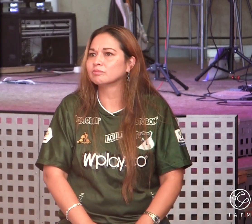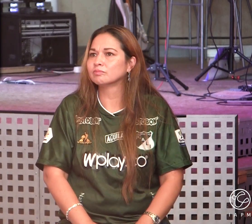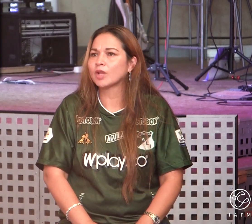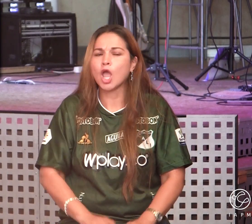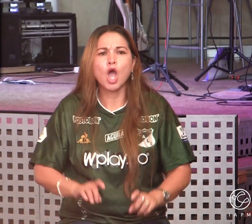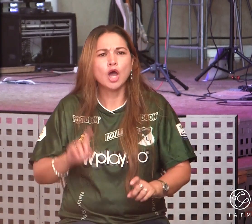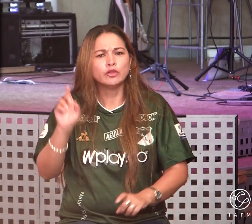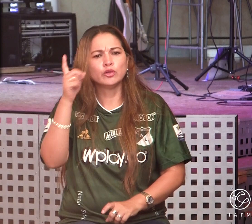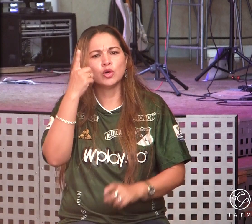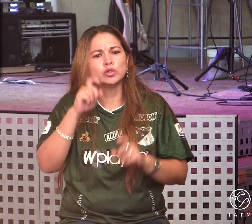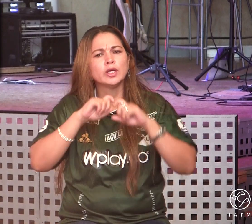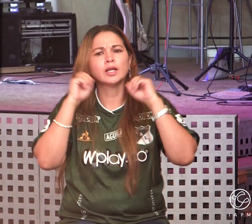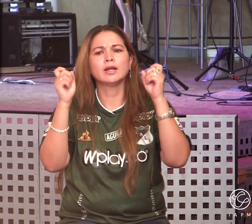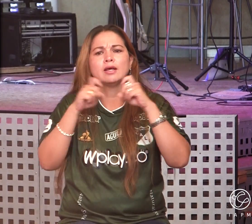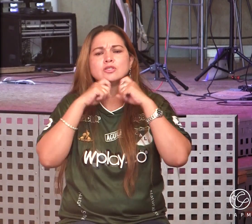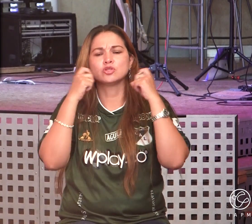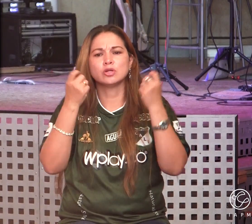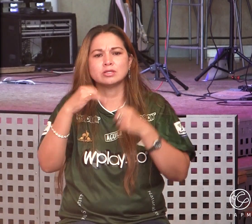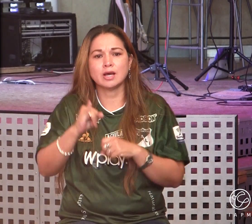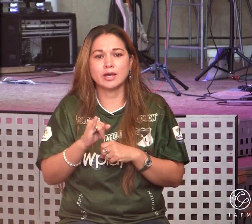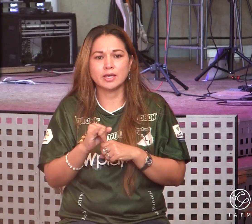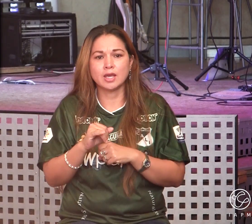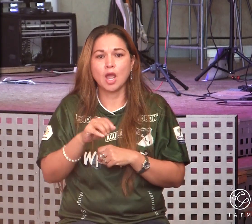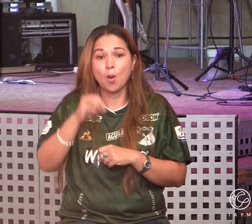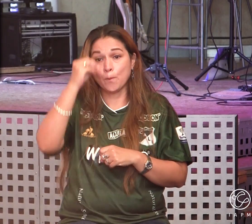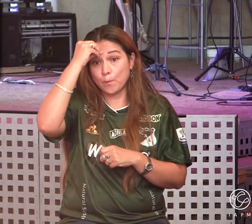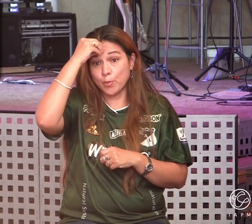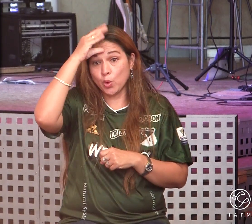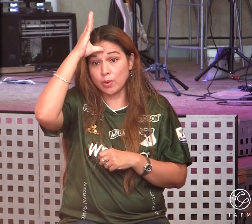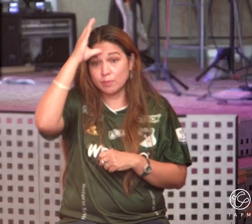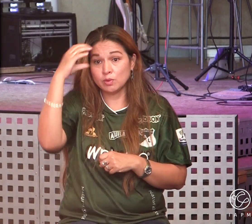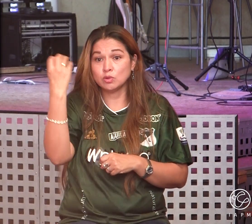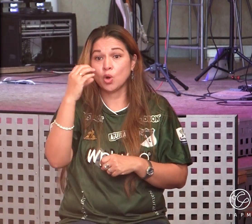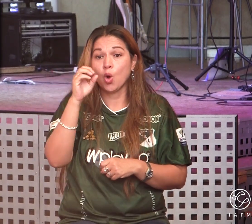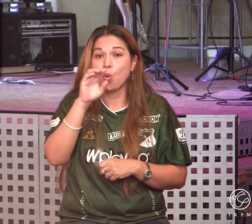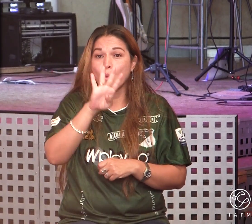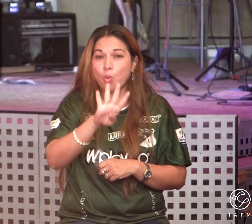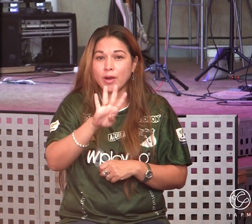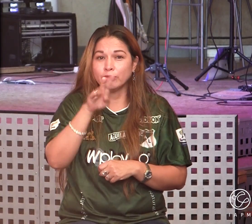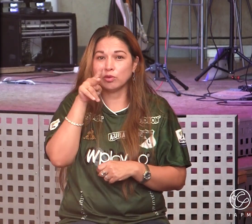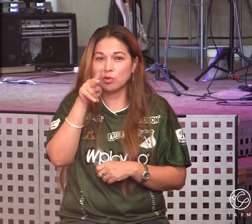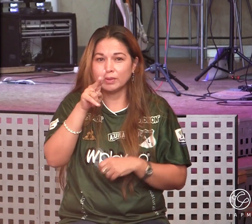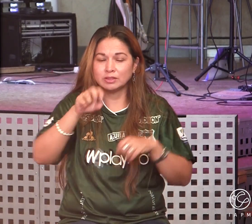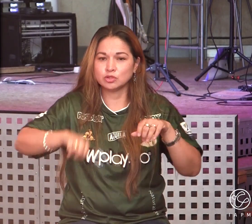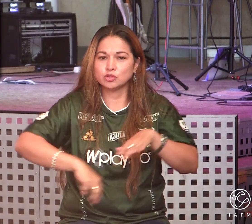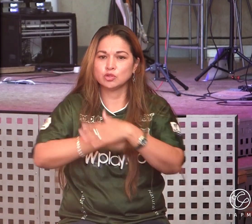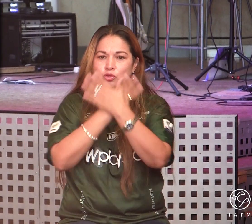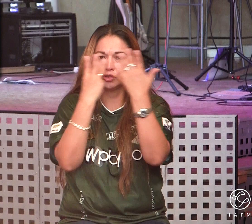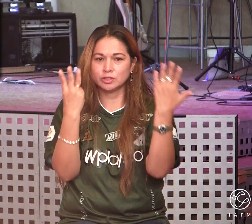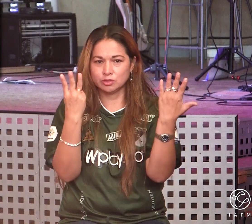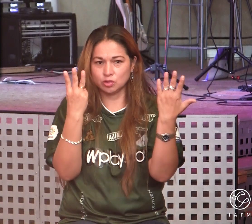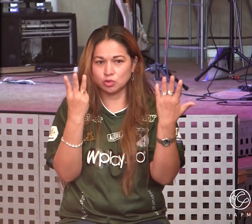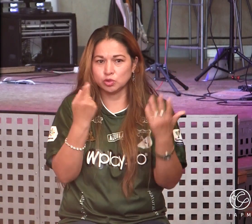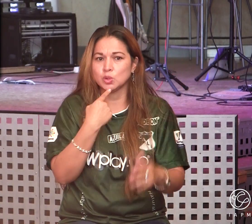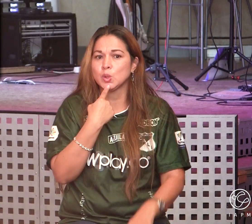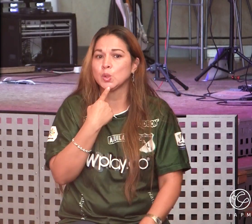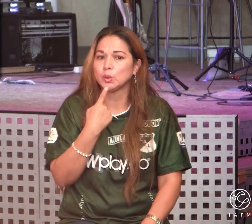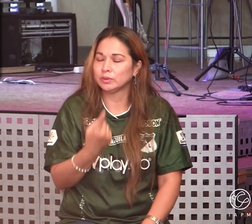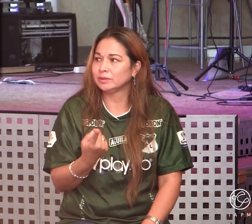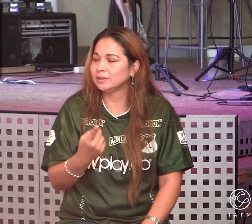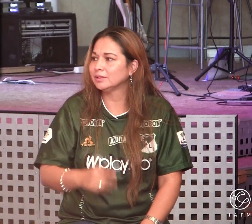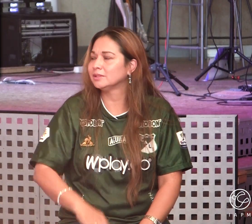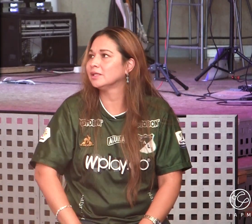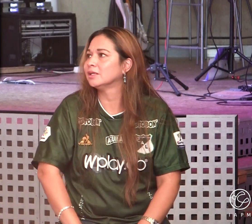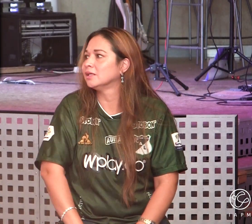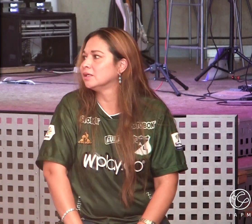Dios ve la vida. Por ejemplo esta, Proverbios 4:18, que es para mí algo que me repito continuamente, sobre todo ahora que tengo